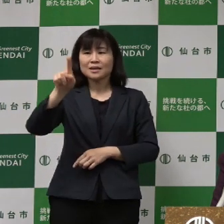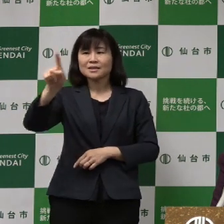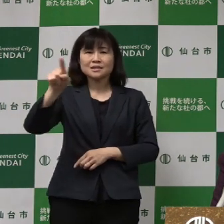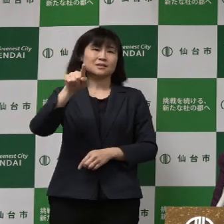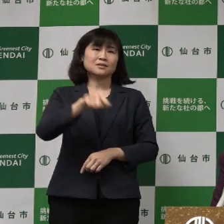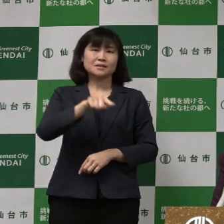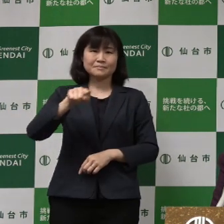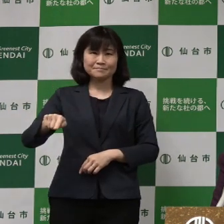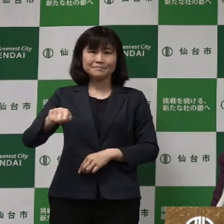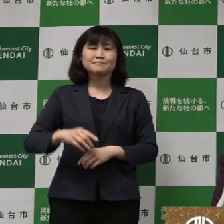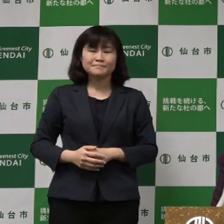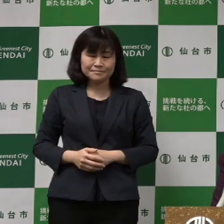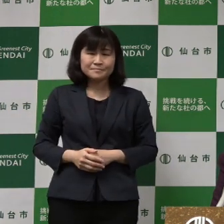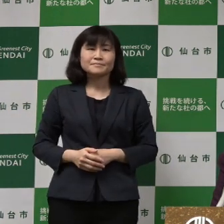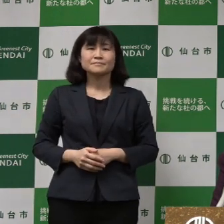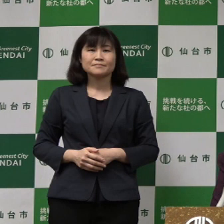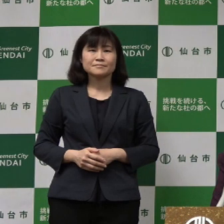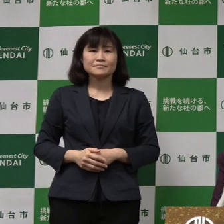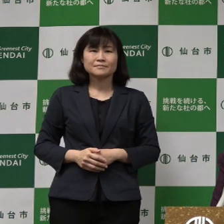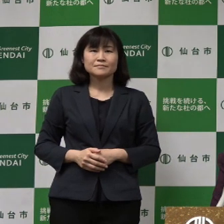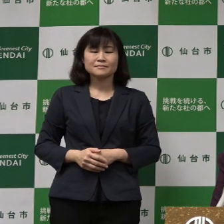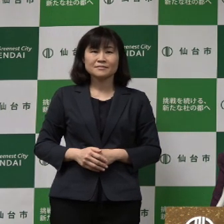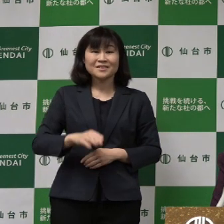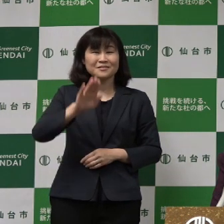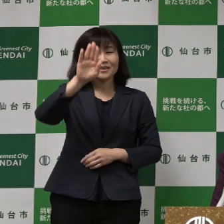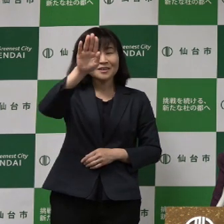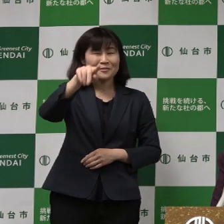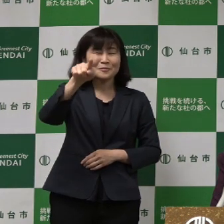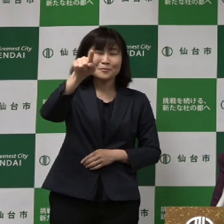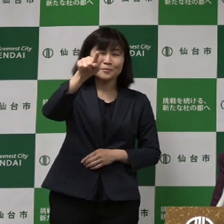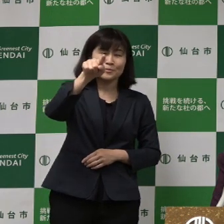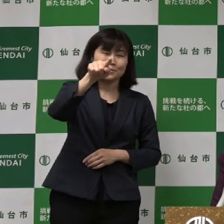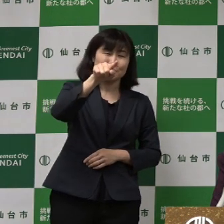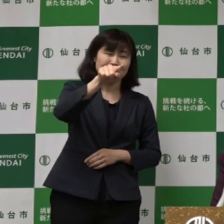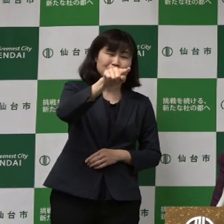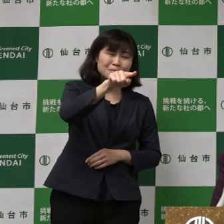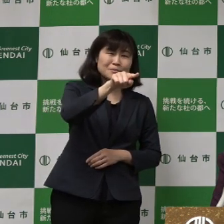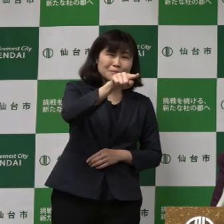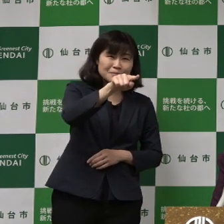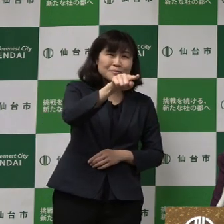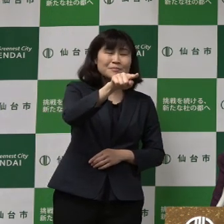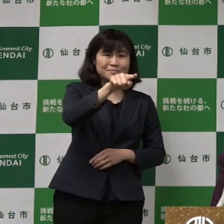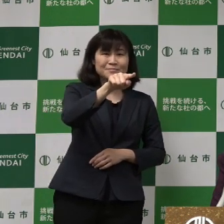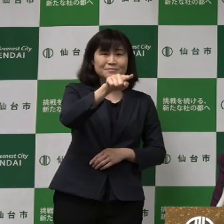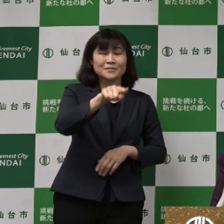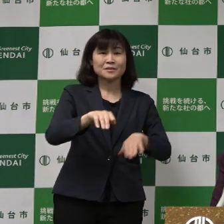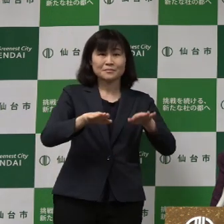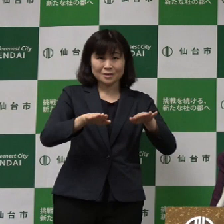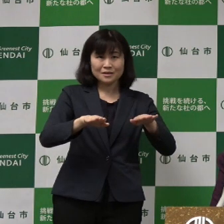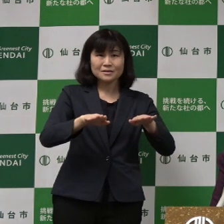463.1 人でございます。その後緩やかな減少傾向が見られるもの